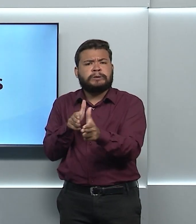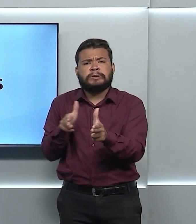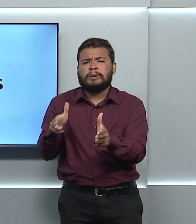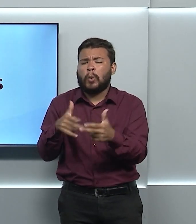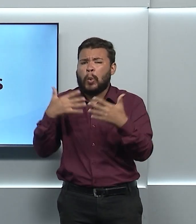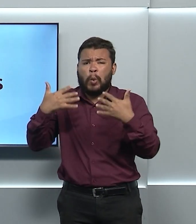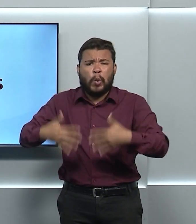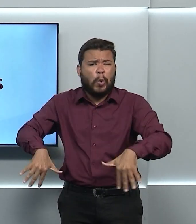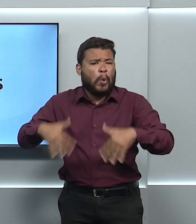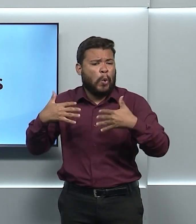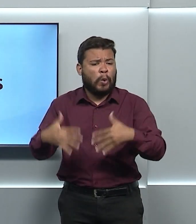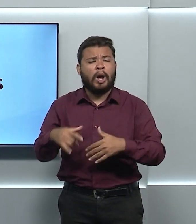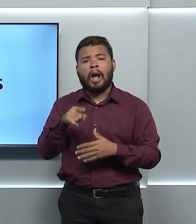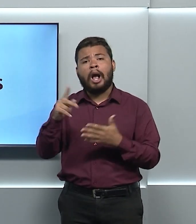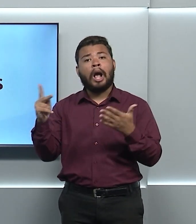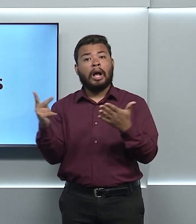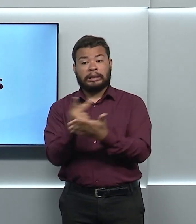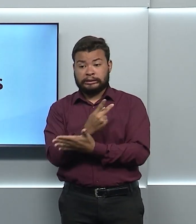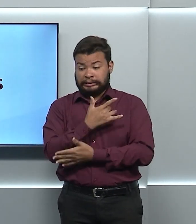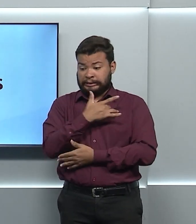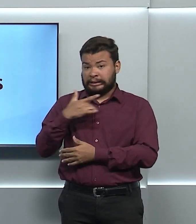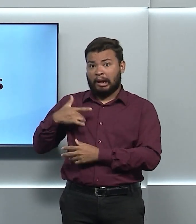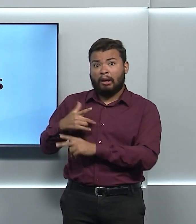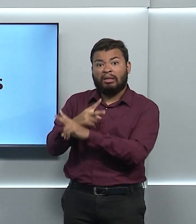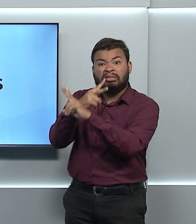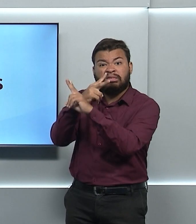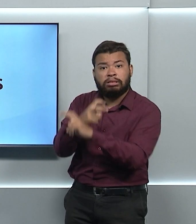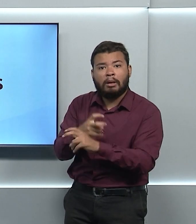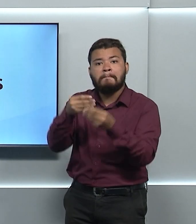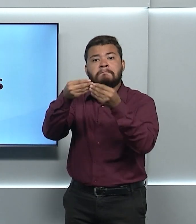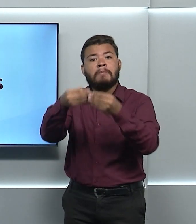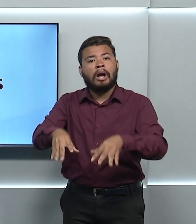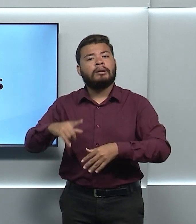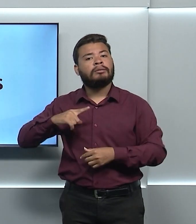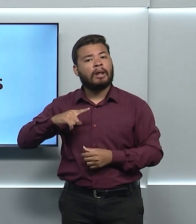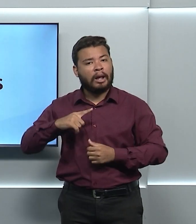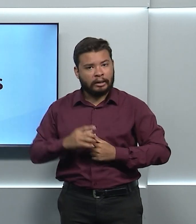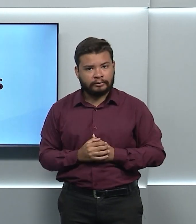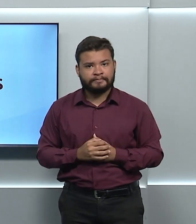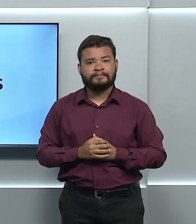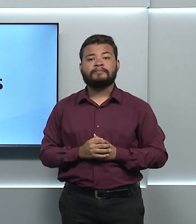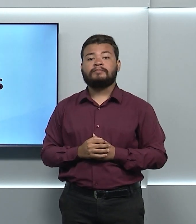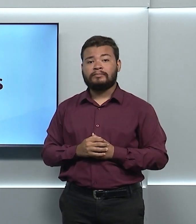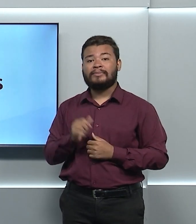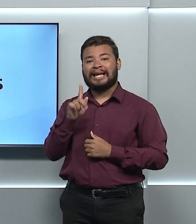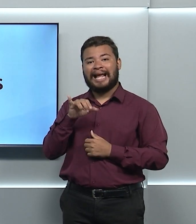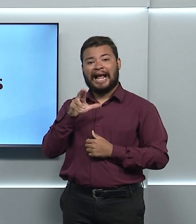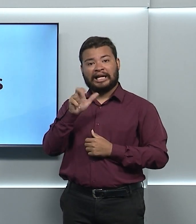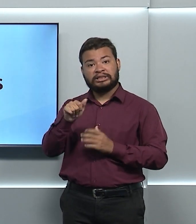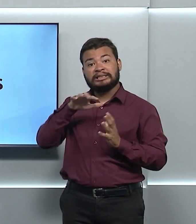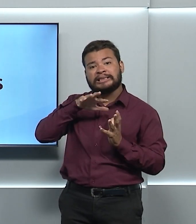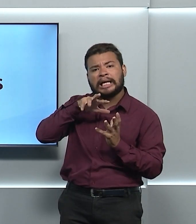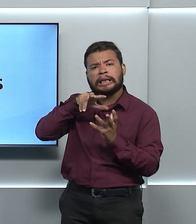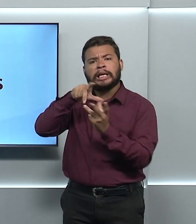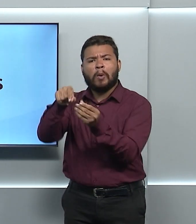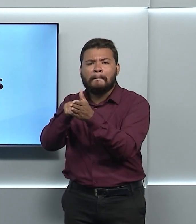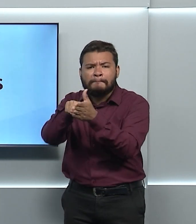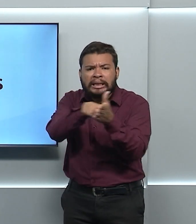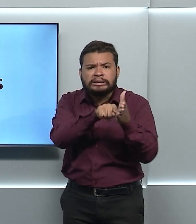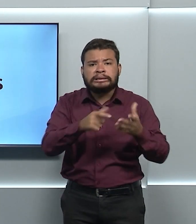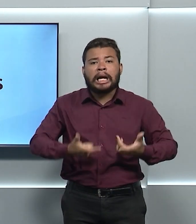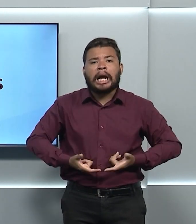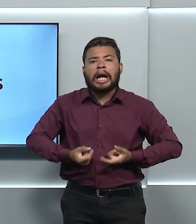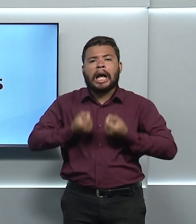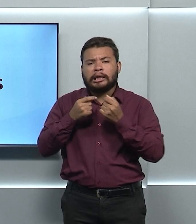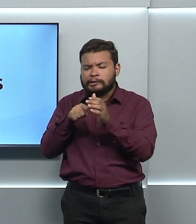que são considerados tóxicos para a saúde humana e ambiental. Documentos da Agência Internacional de Pesquisa em Câncer